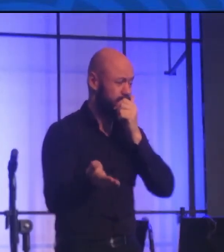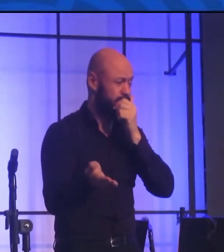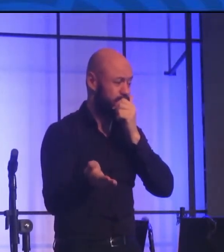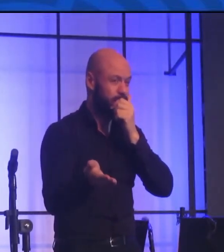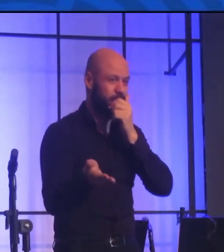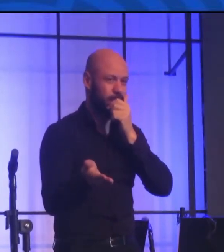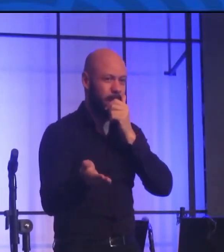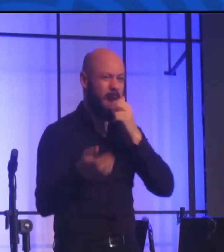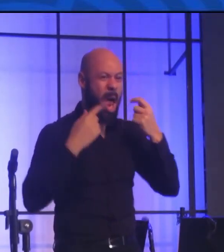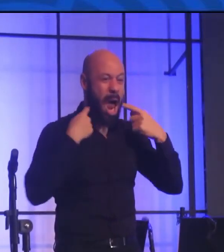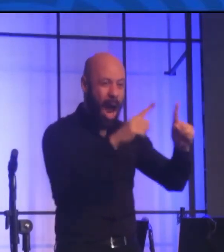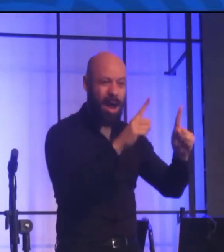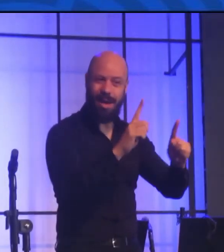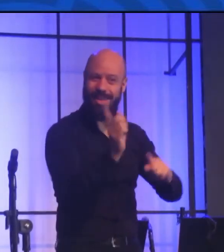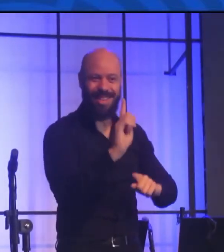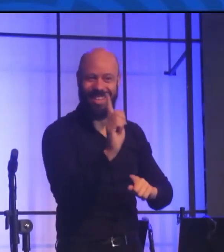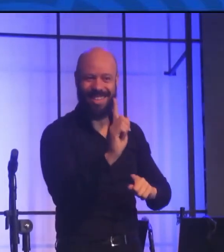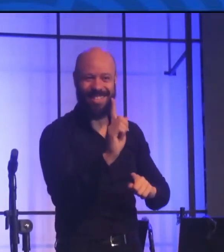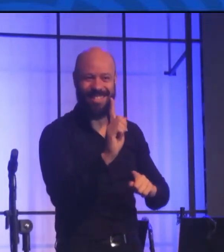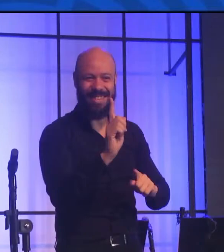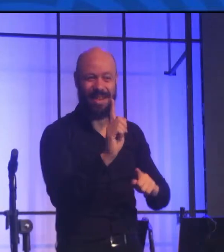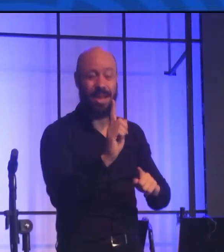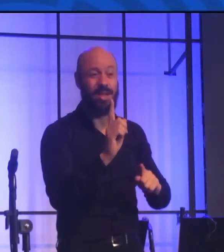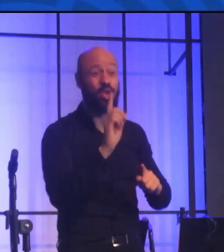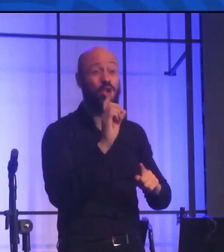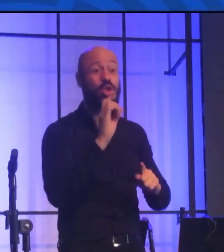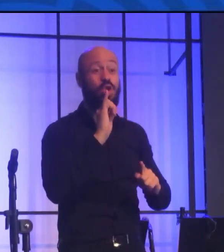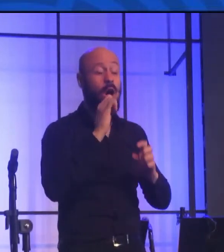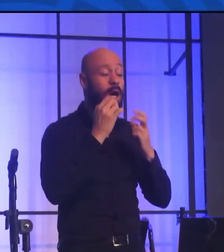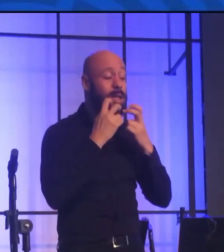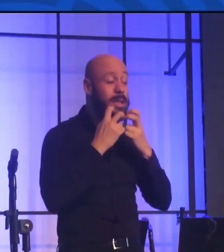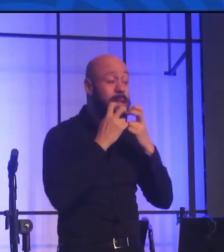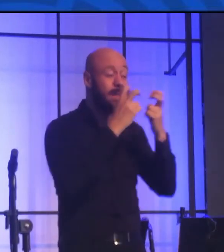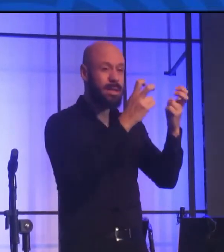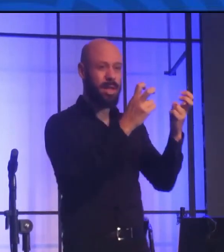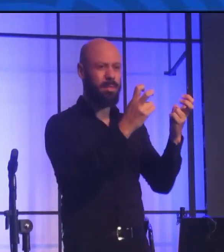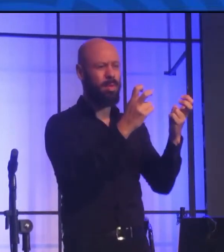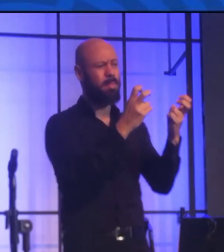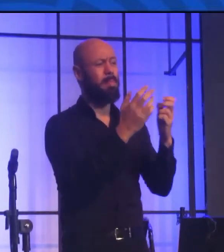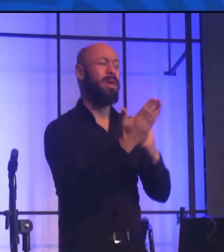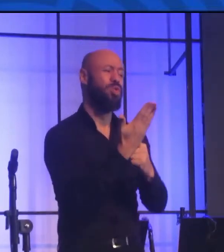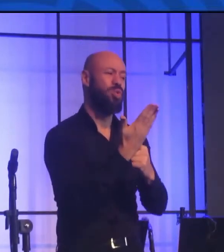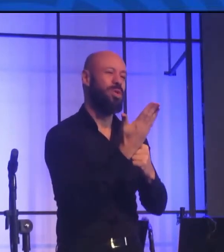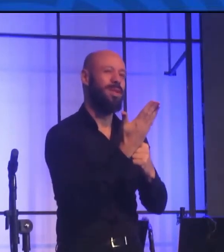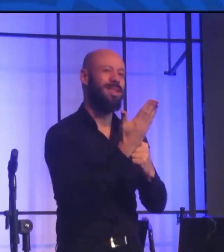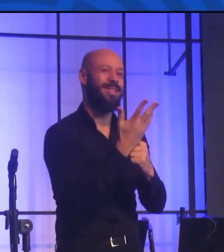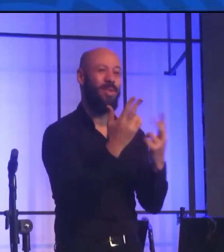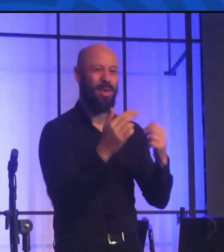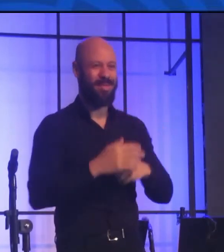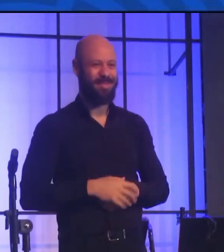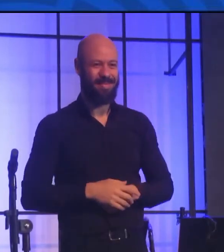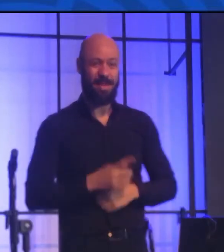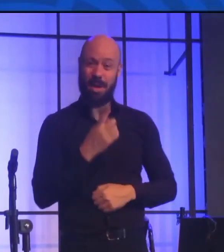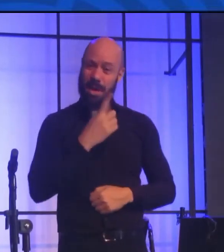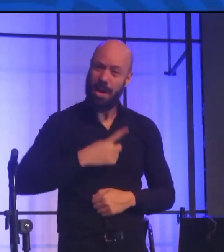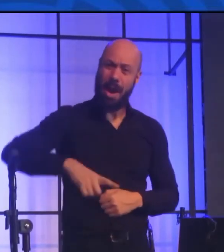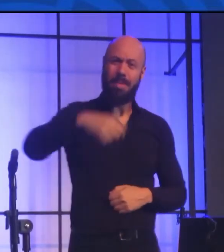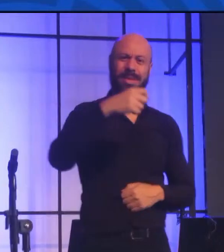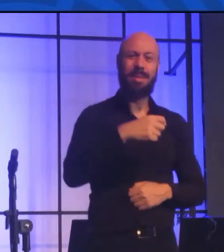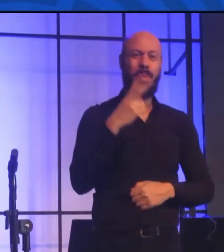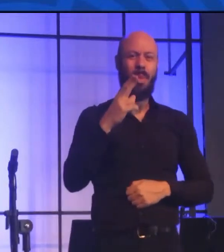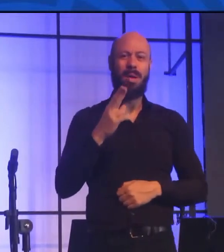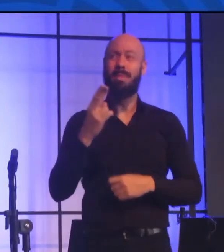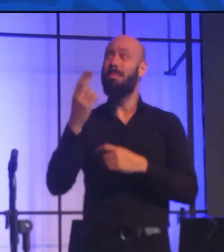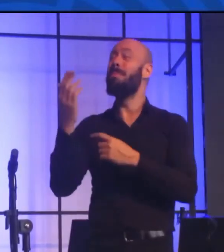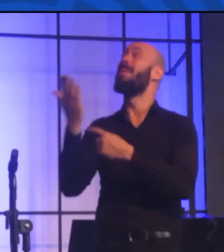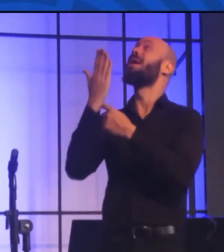Você tem um plano, mas você tem a presença de Deus com você. Não é apenas um plano, precisa ser um plano com a